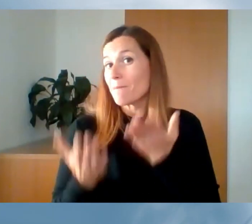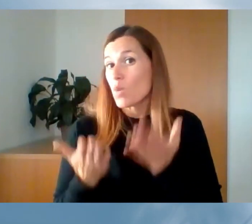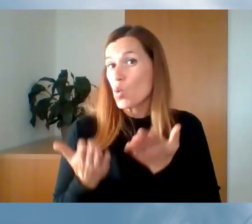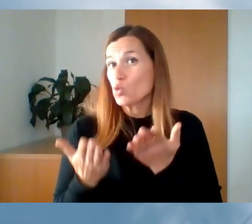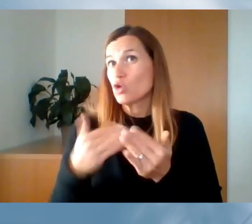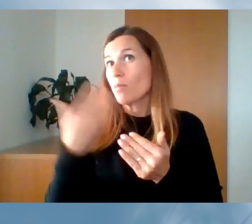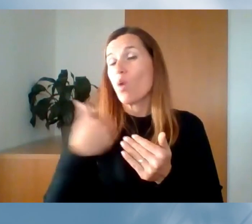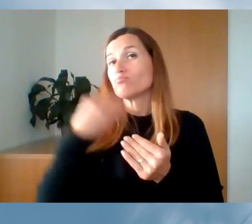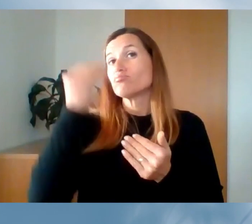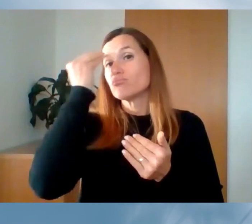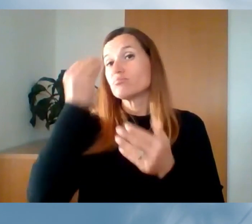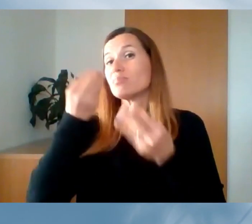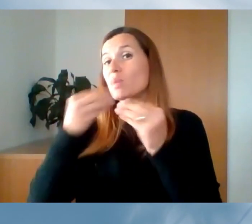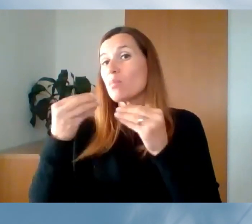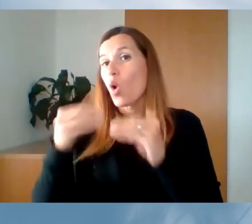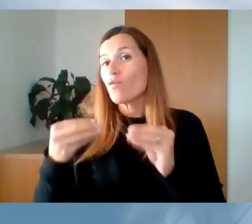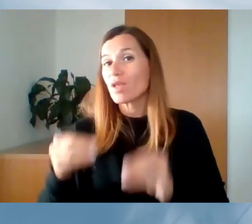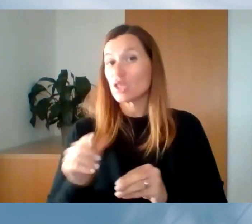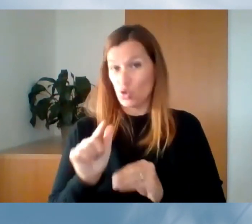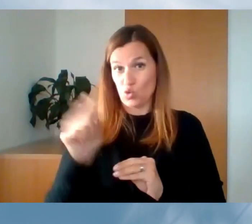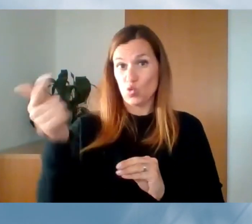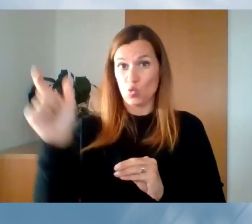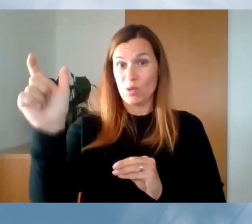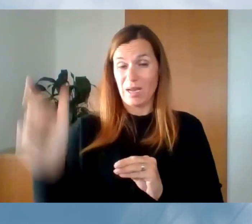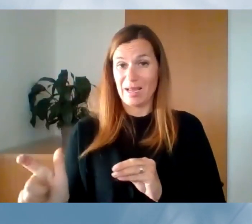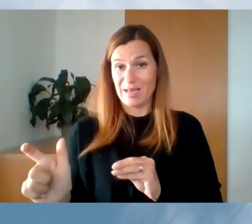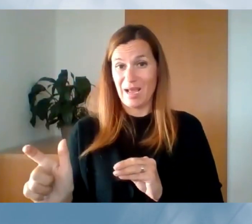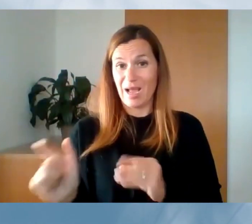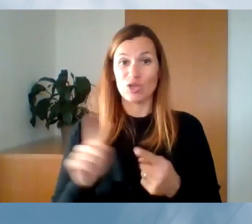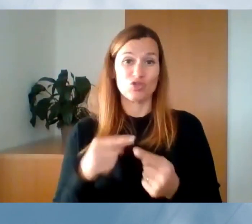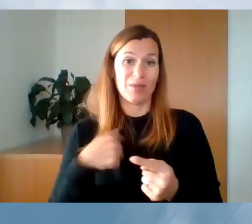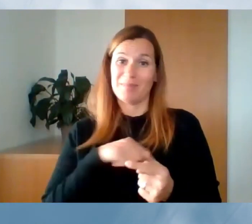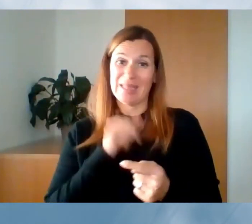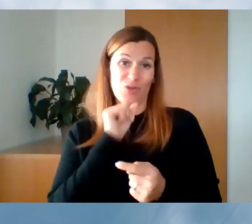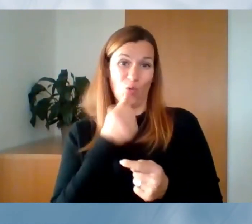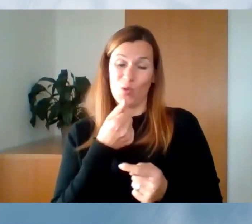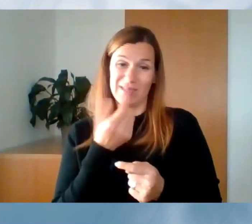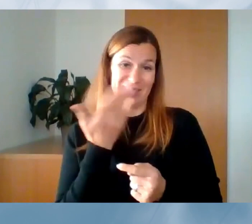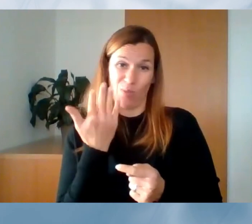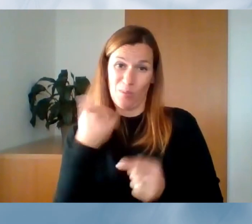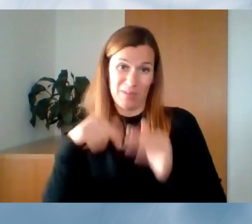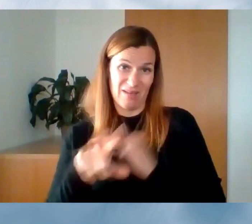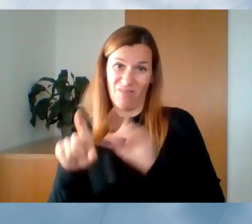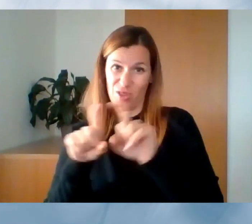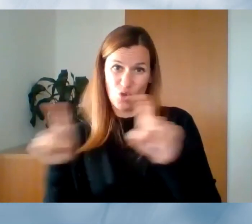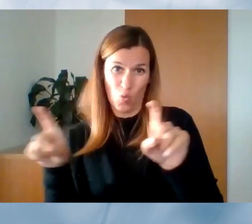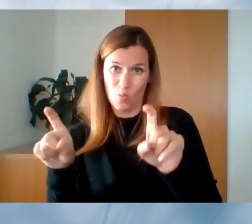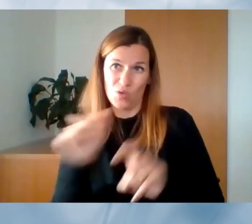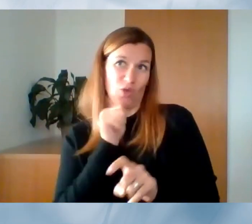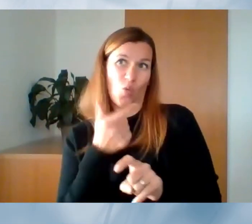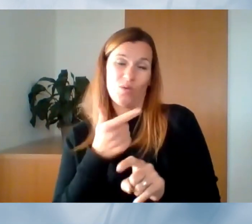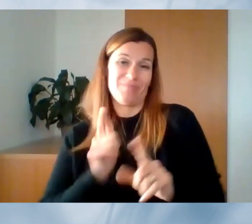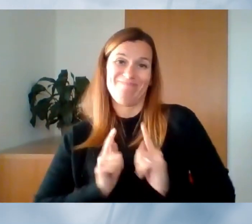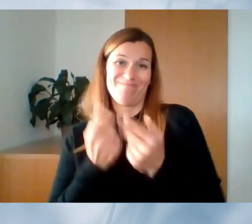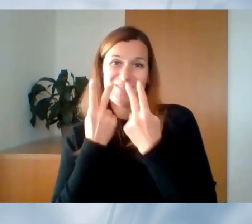magar po pripovedi drugega, če sami nismo bili, če nikoli nismo bili v domu, pa nismo nič